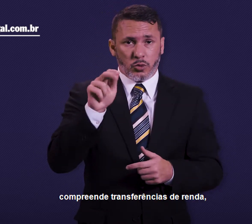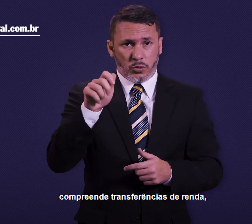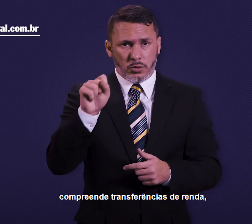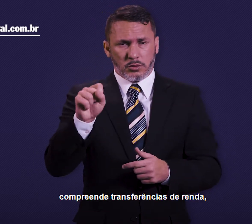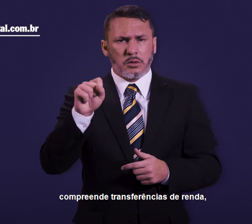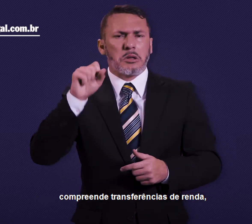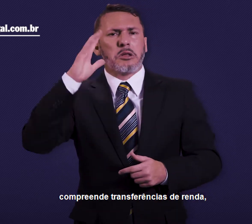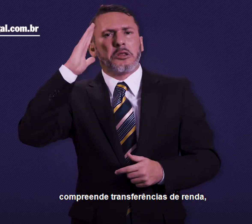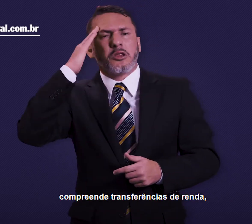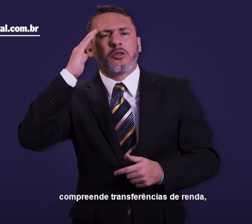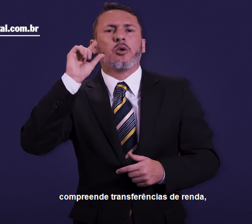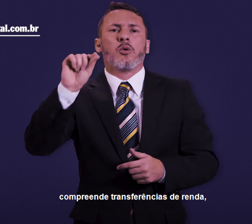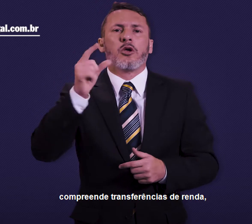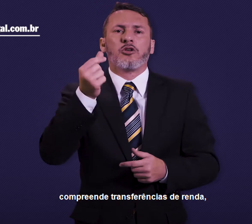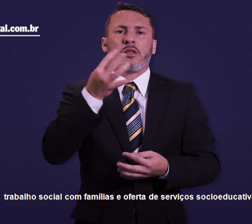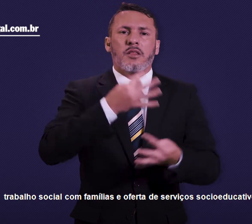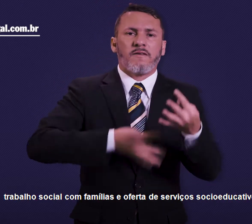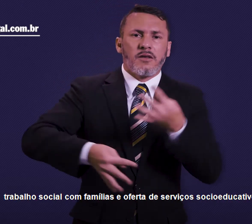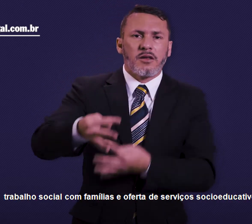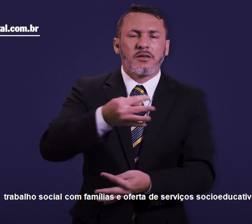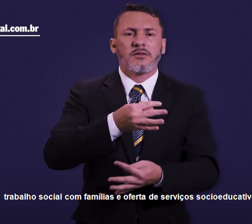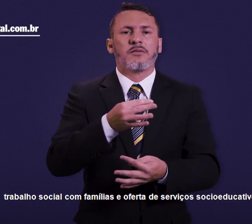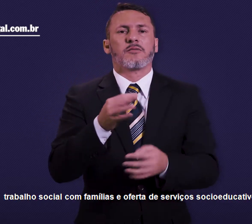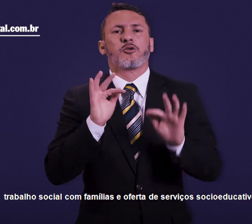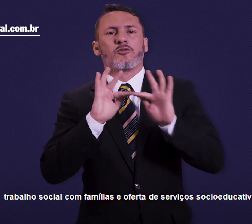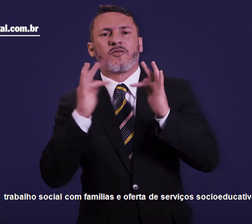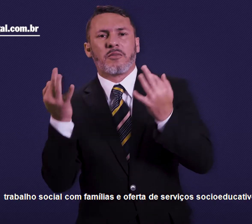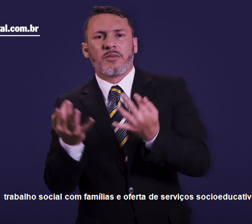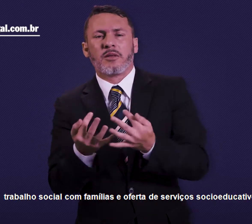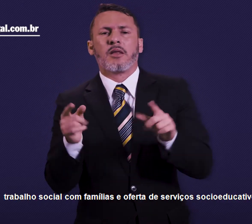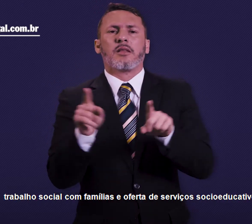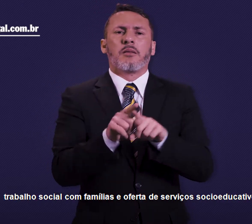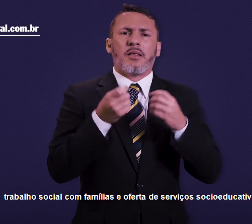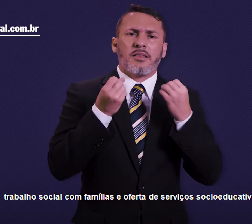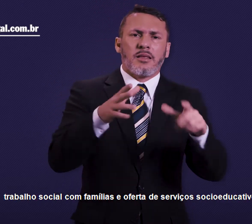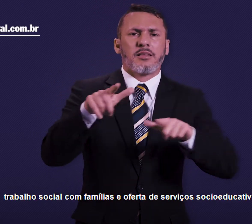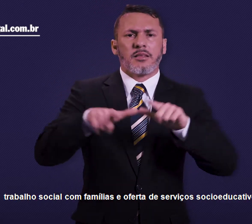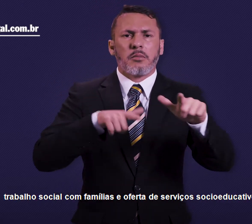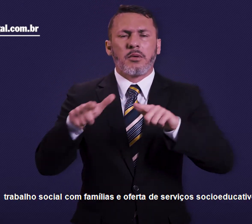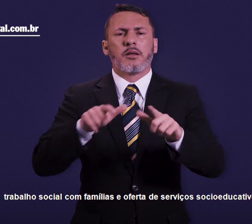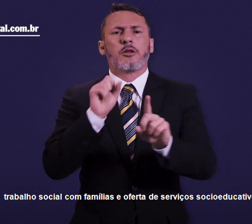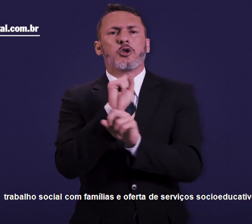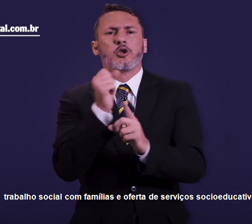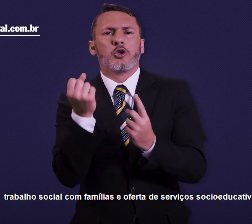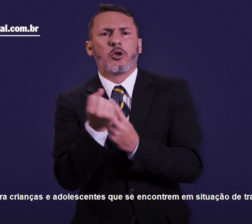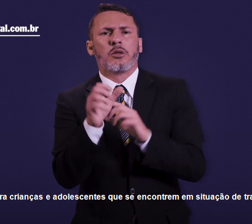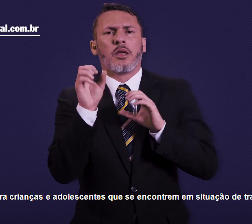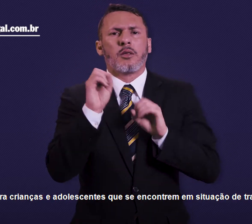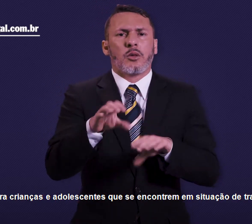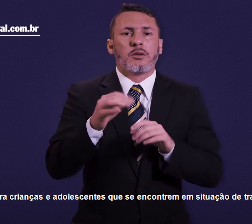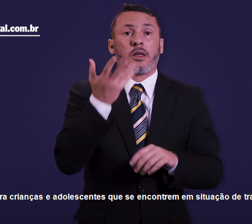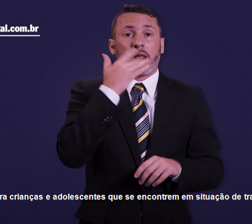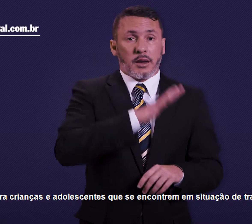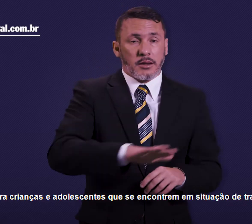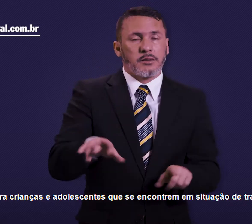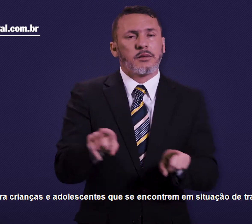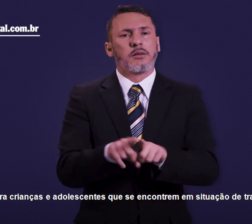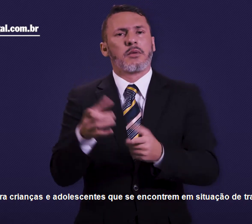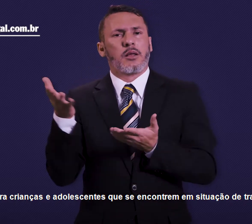compreende transferências de renda, trabalho social com famílias e oferta de serviços socioeducativos para crianças e adolescentes